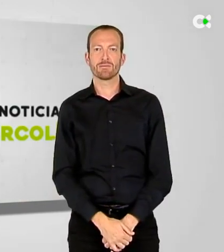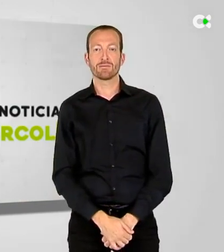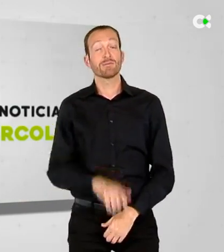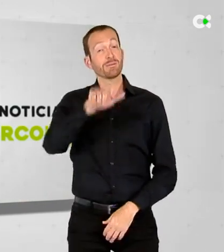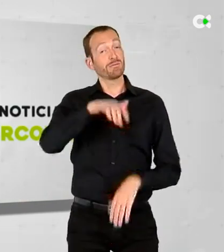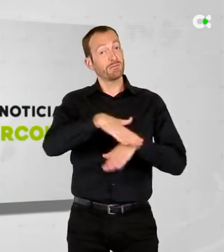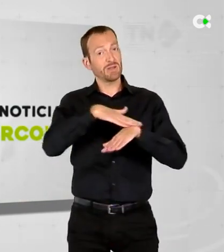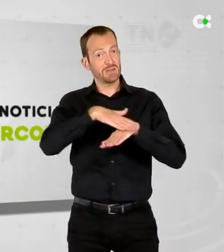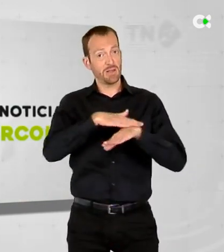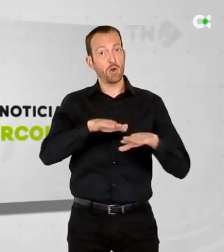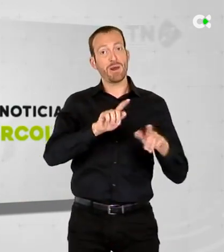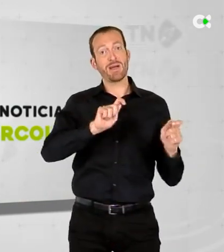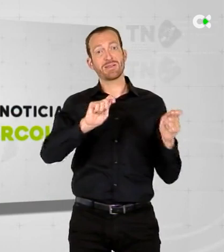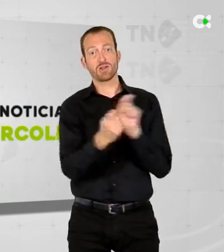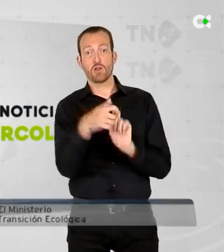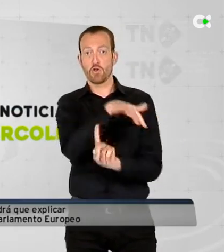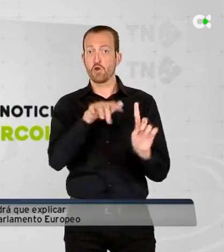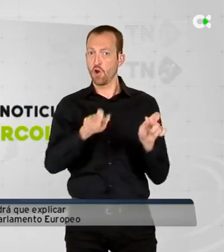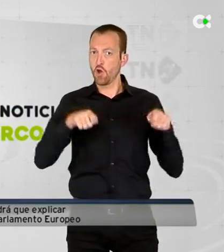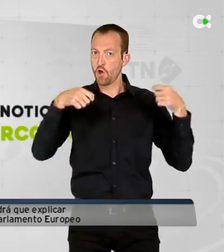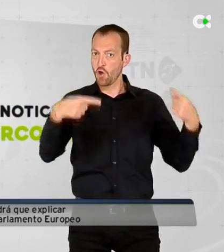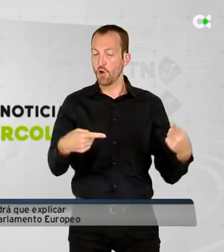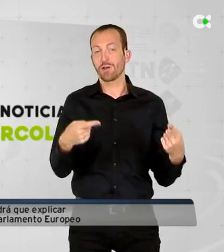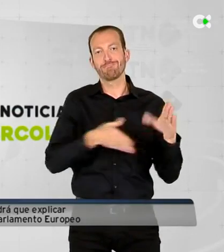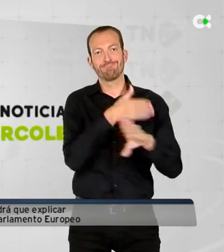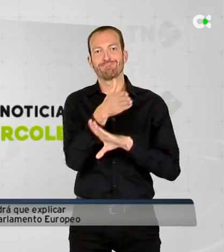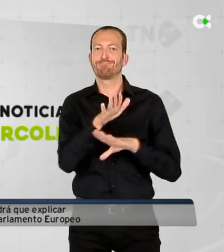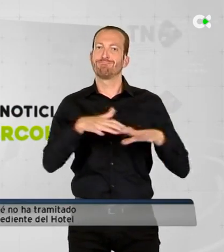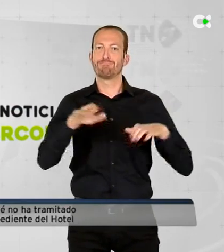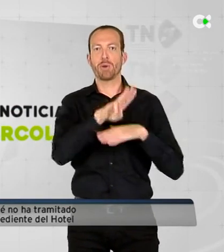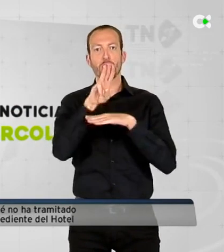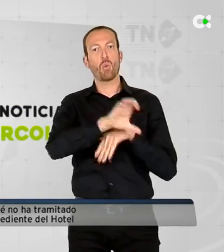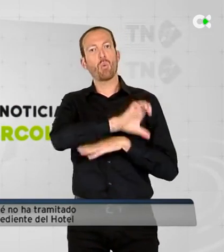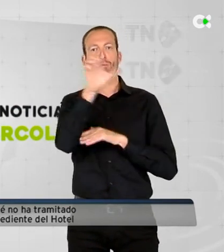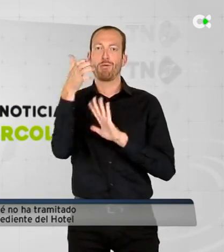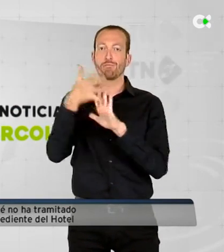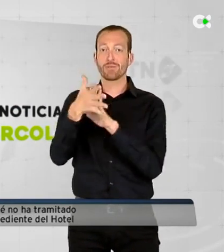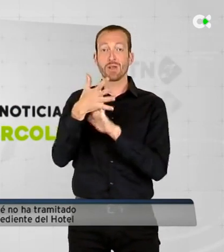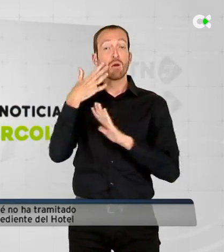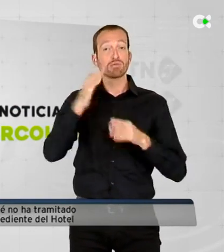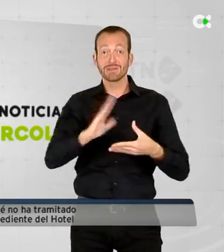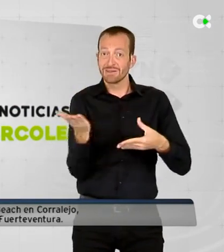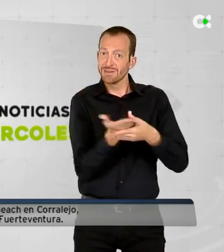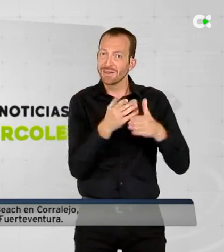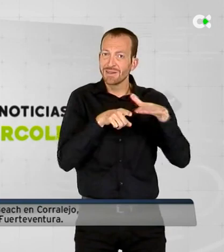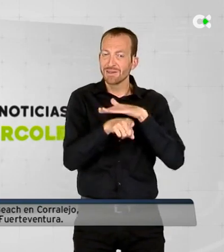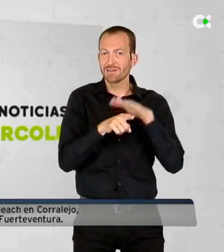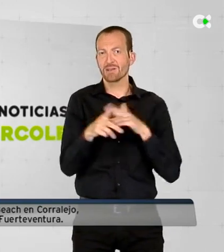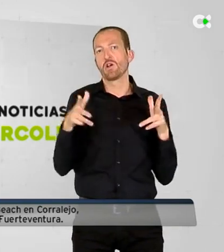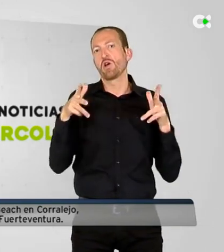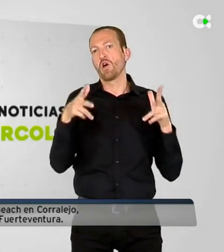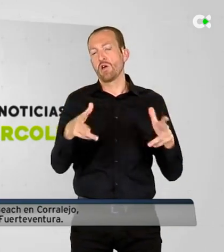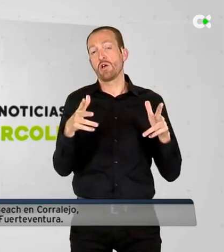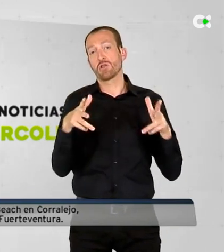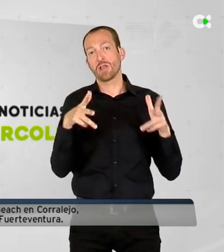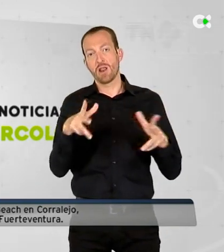El Ministerio para la Transición Ecológica tendrá que explicar en el Parlamento Europeo por qué no ha tramitado el expediente del Hotel Oliva Beach en